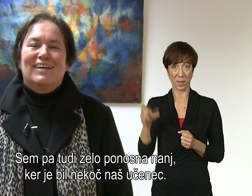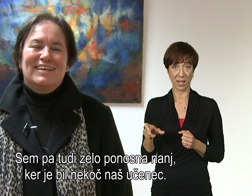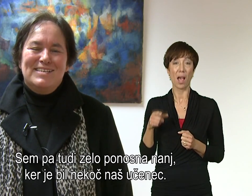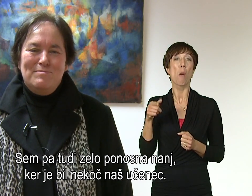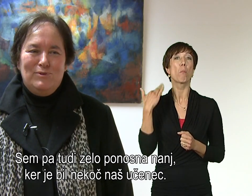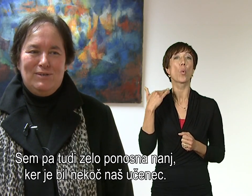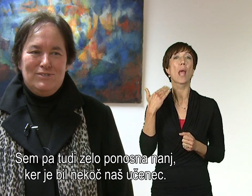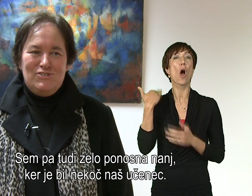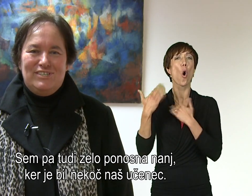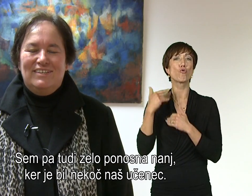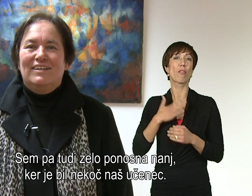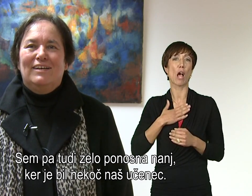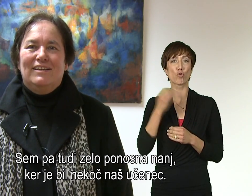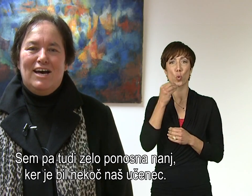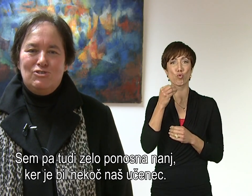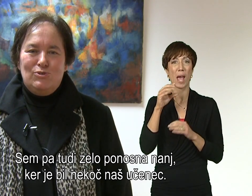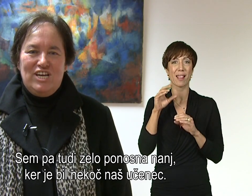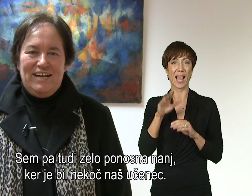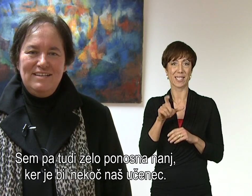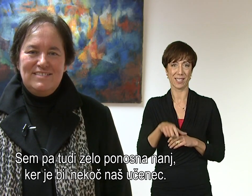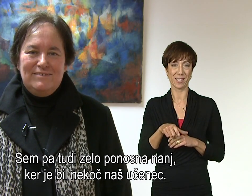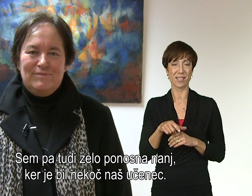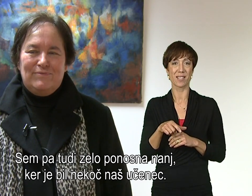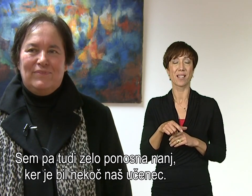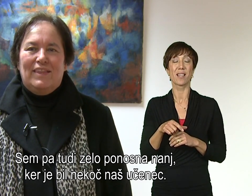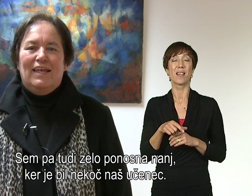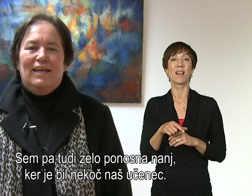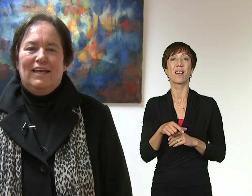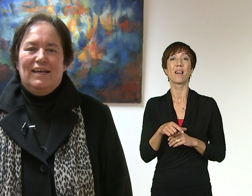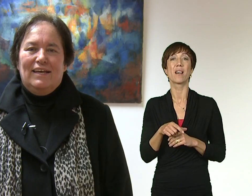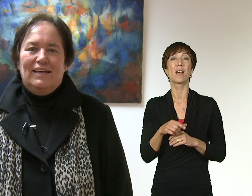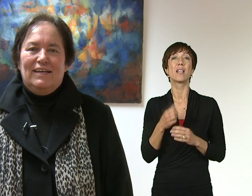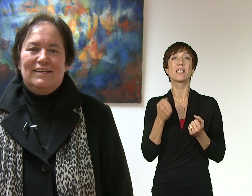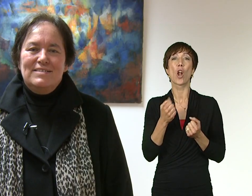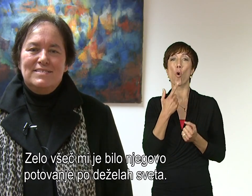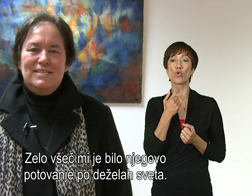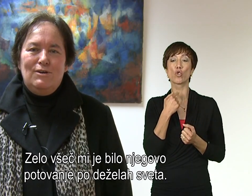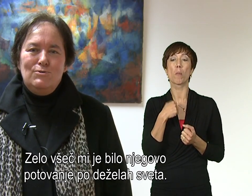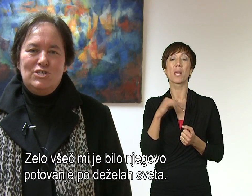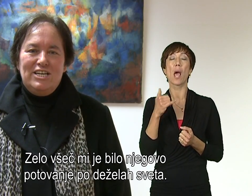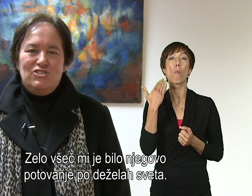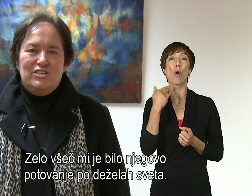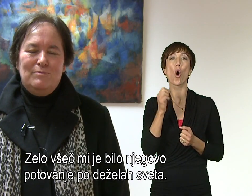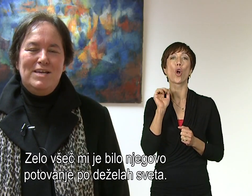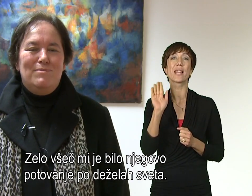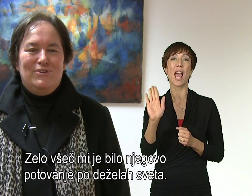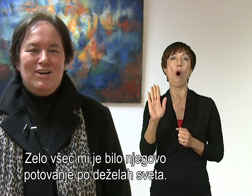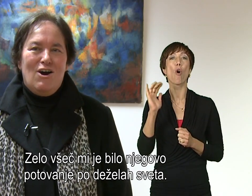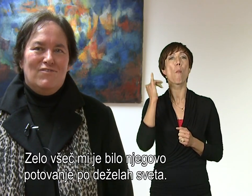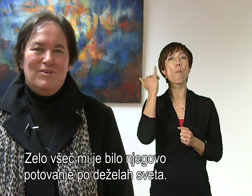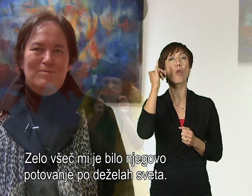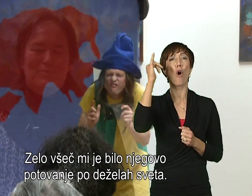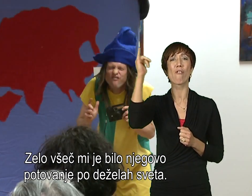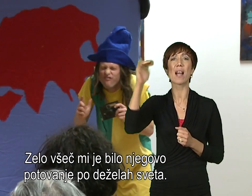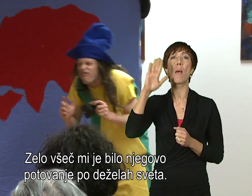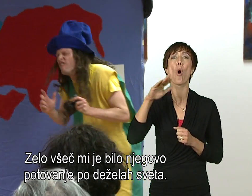ker je bil nekoč naš učenec. Zelo všeč mi je bilo